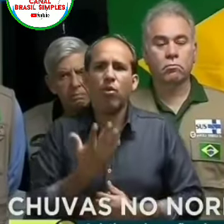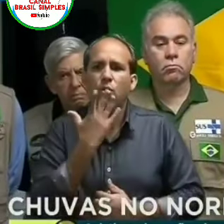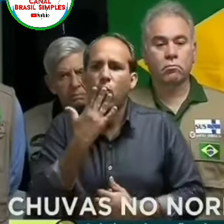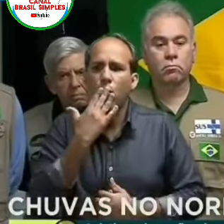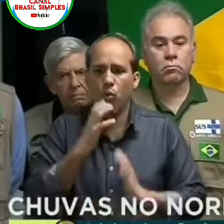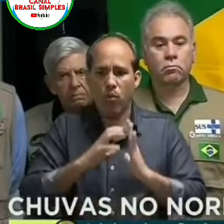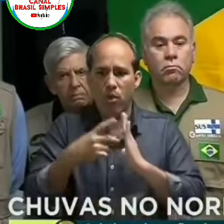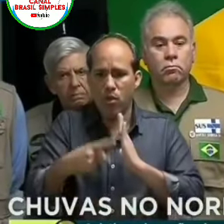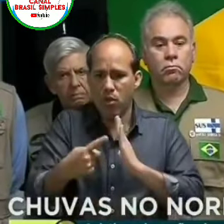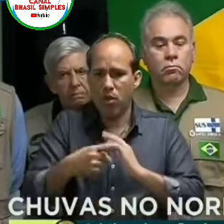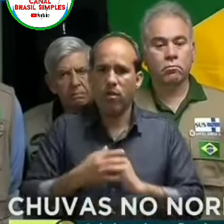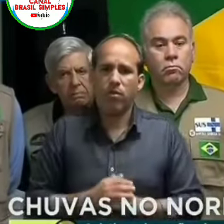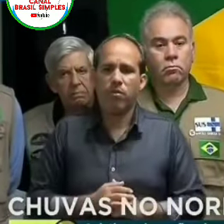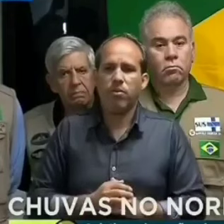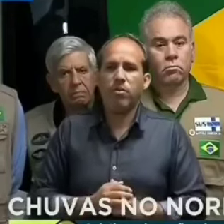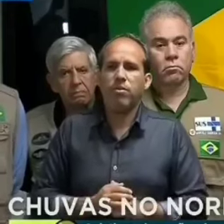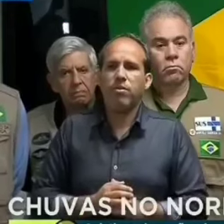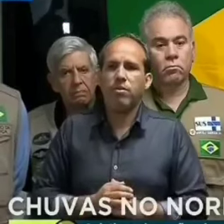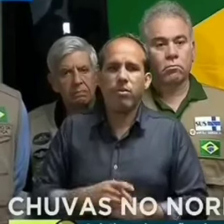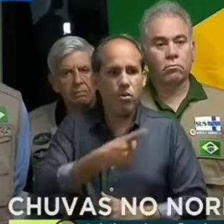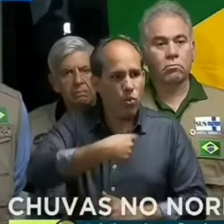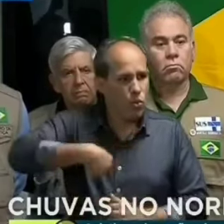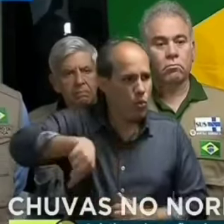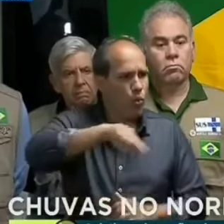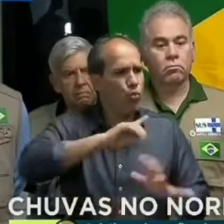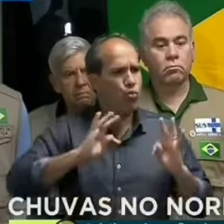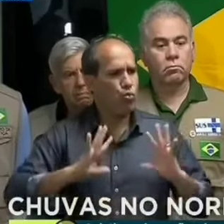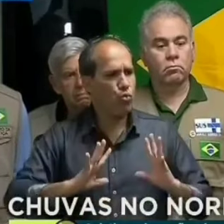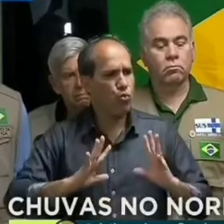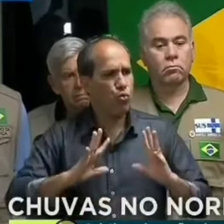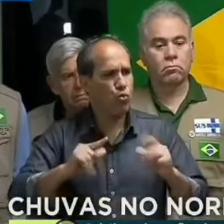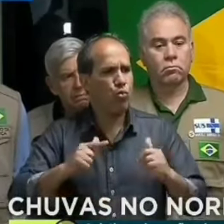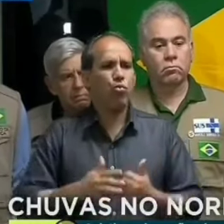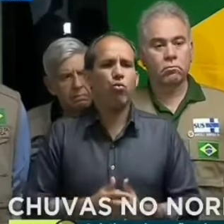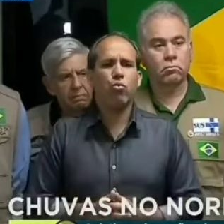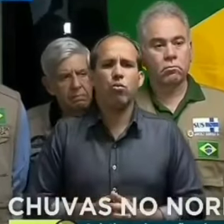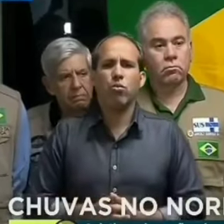coloração partidária que seja isso. Nós todos estamos,